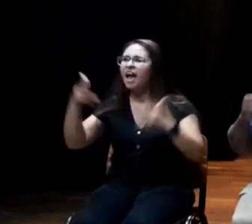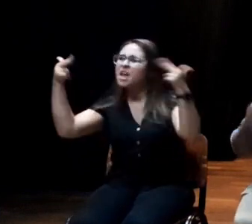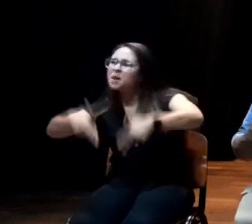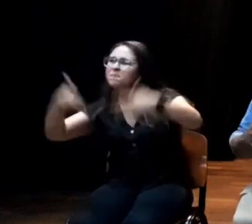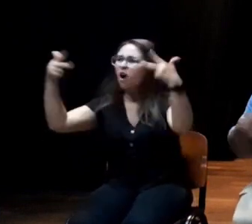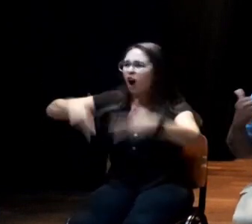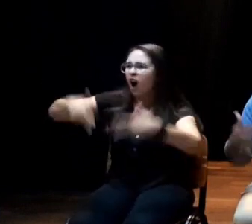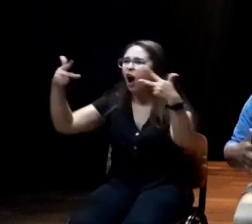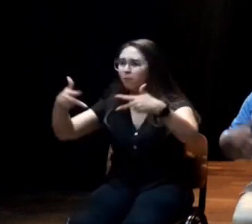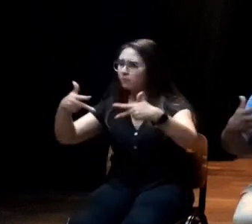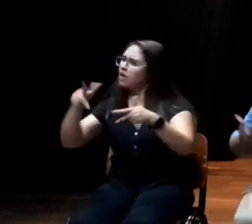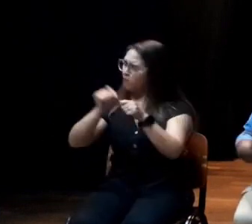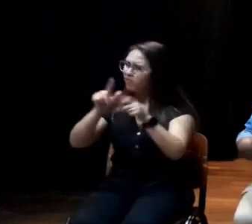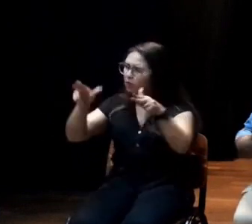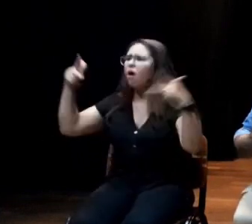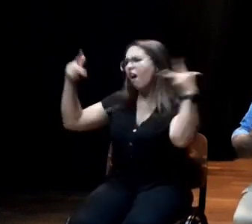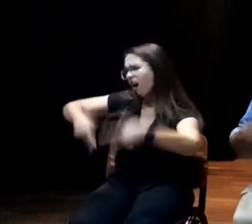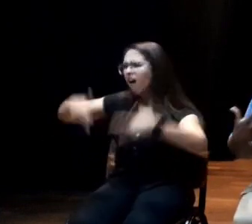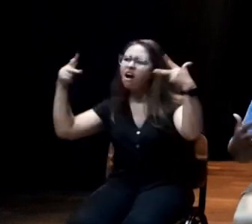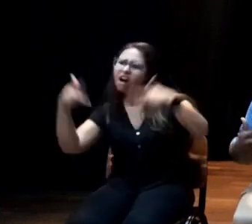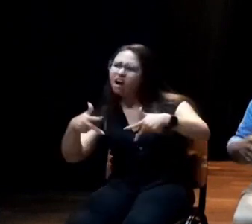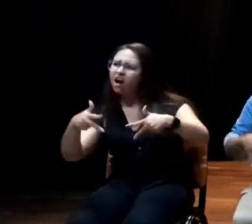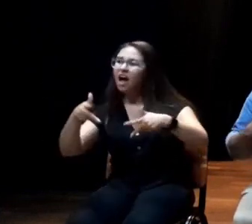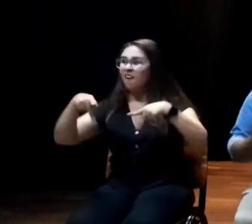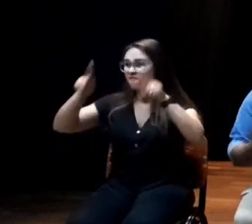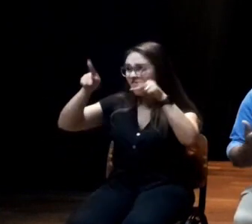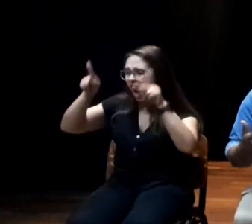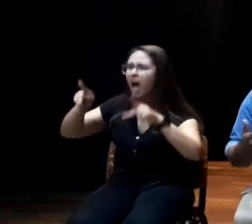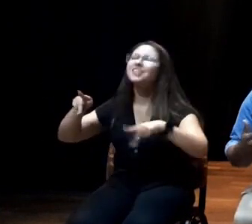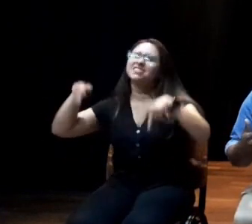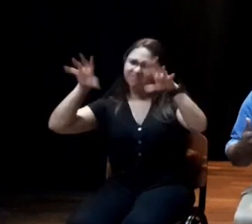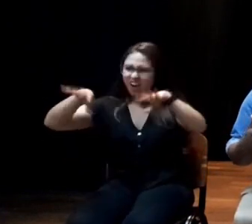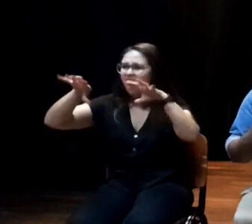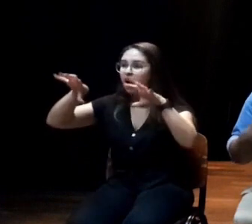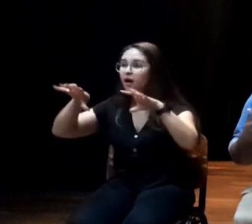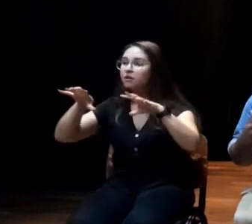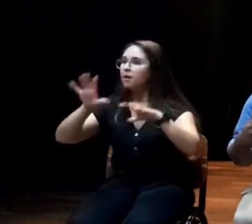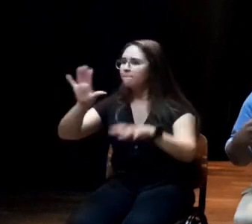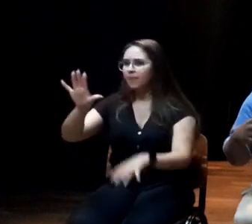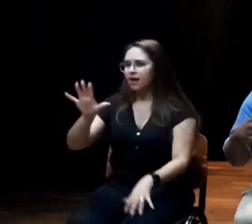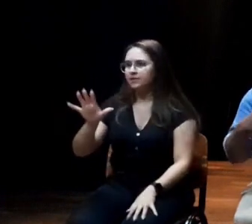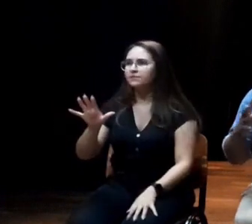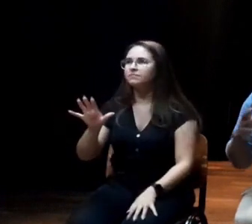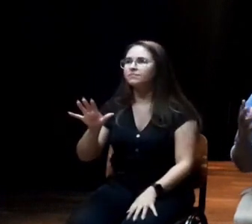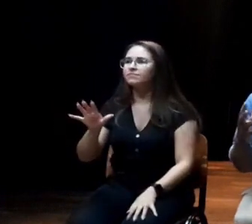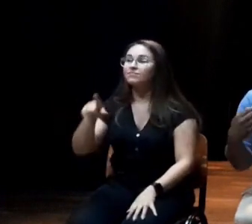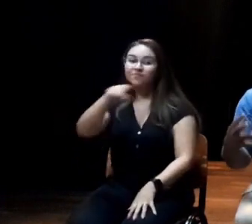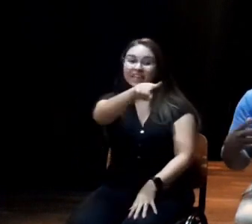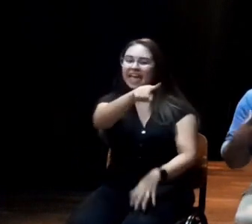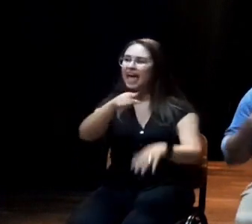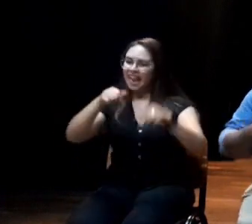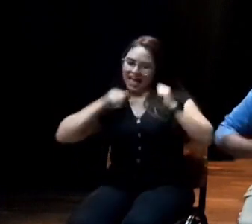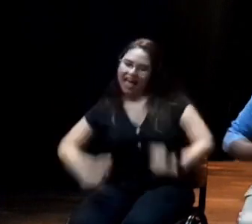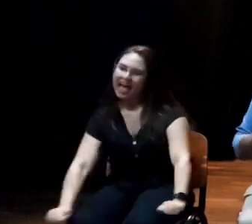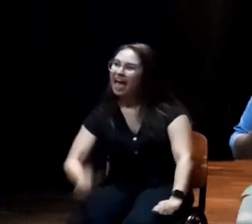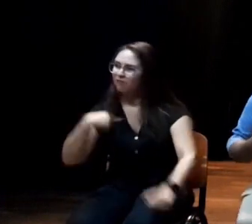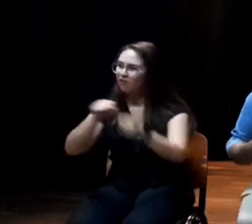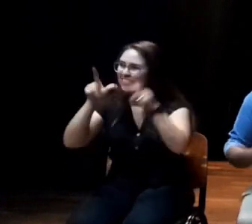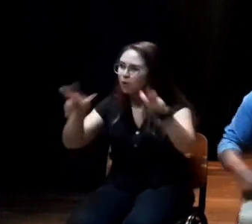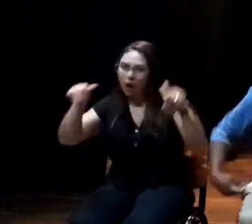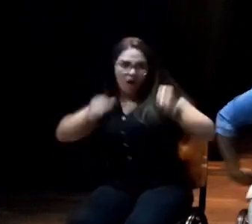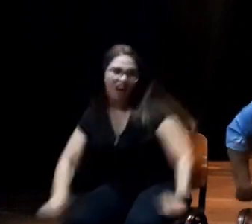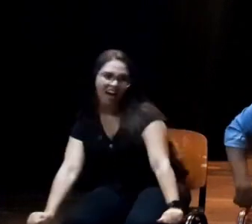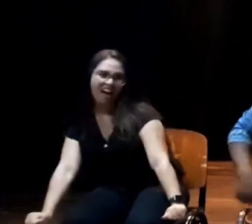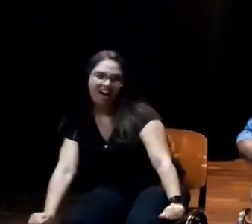hop, eu vou traduzir como hip hop. Se é um funk, eu vou traduzir como um funk. Mas não quer dizer que ela abaixou a roupa, eu vou abaixar a minha também